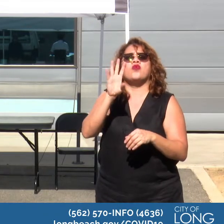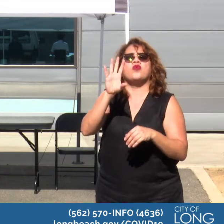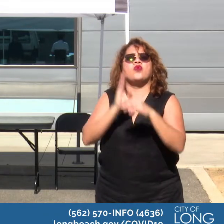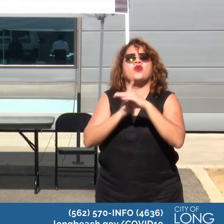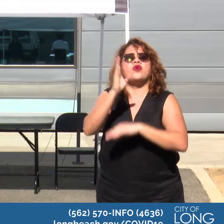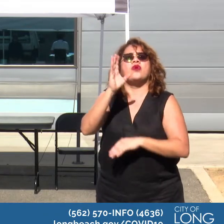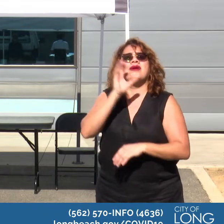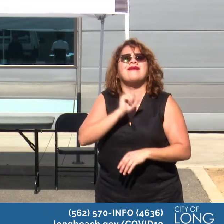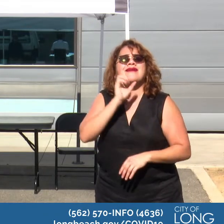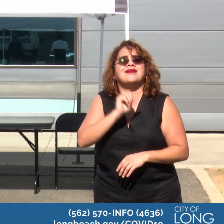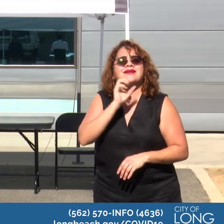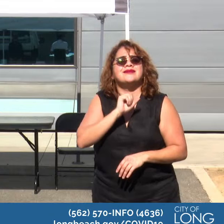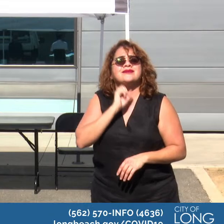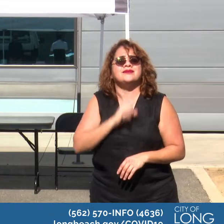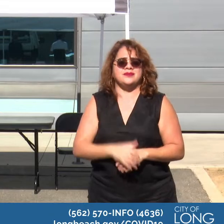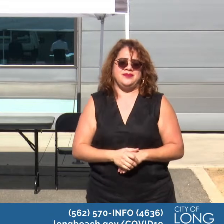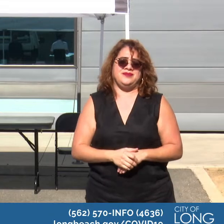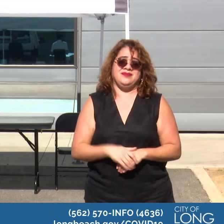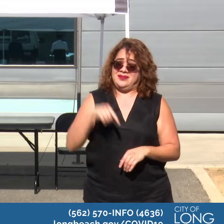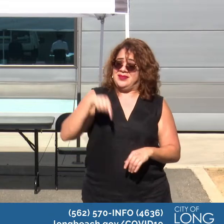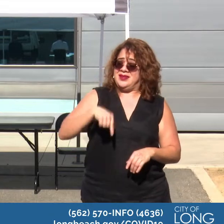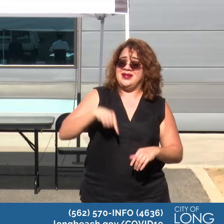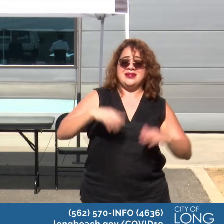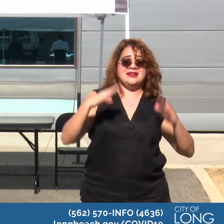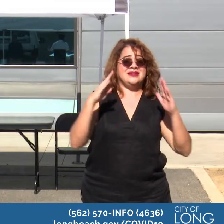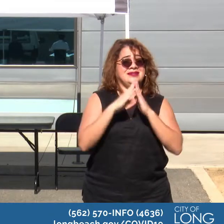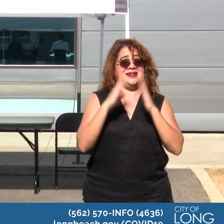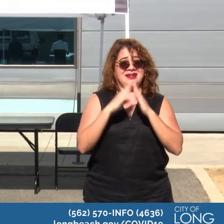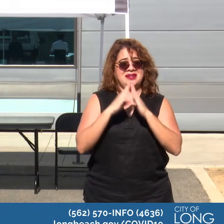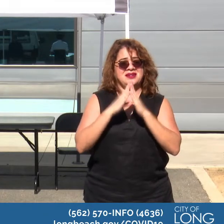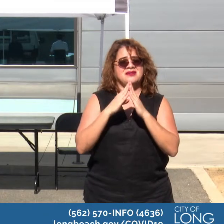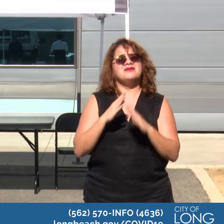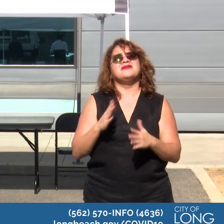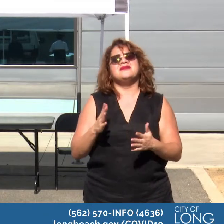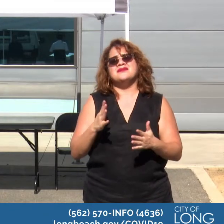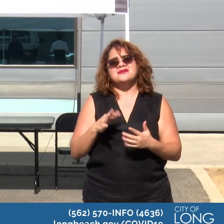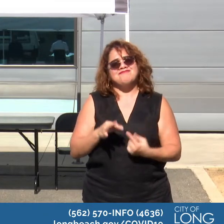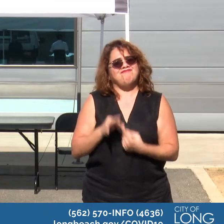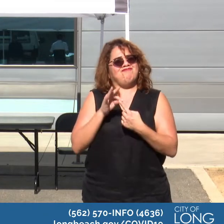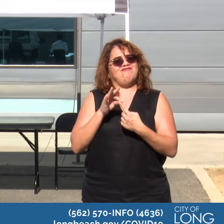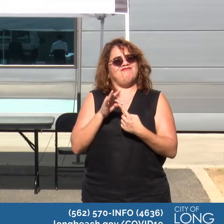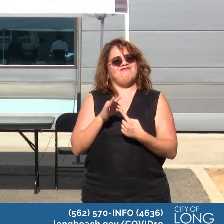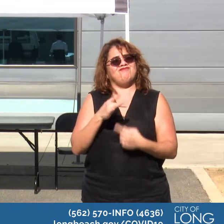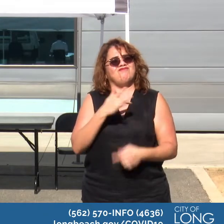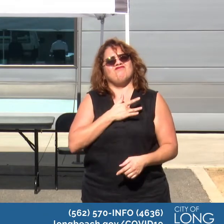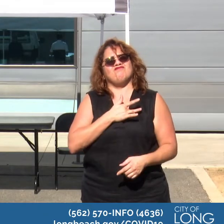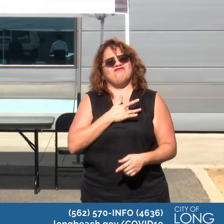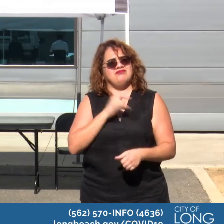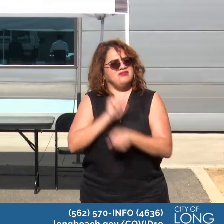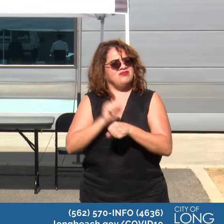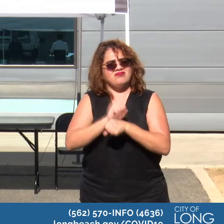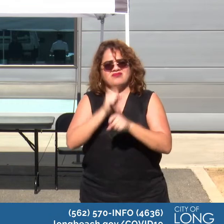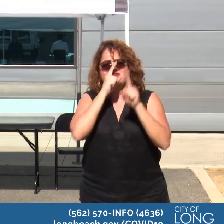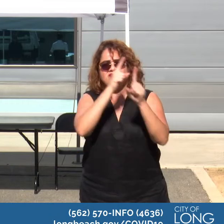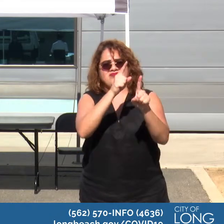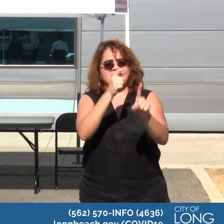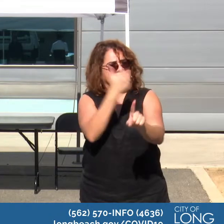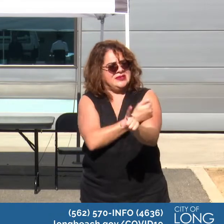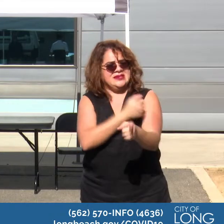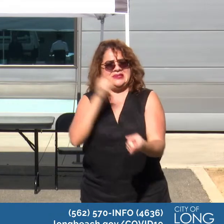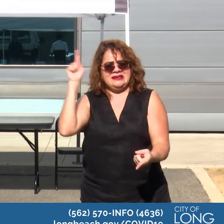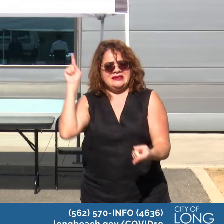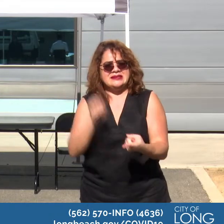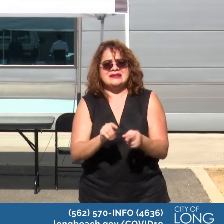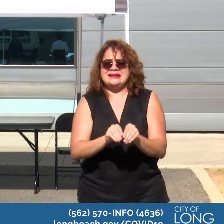tenemos acá una ciudad y un grupo de gente que está trabajando bien duro para vacunar más gente y más gente todos